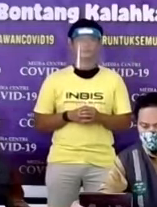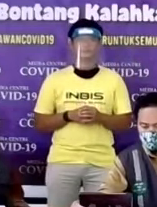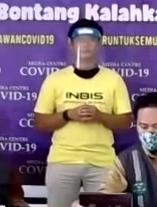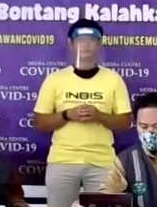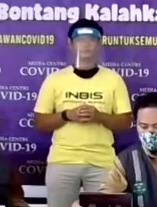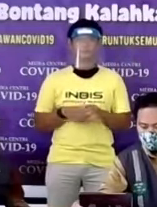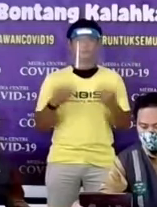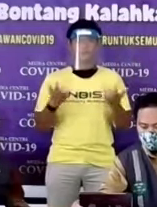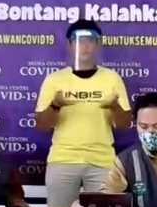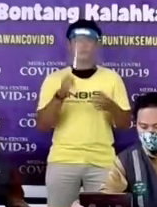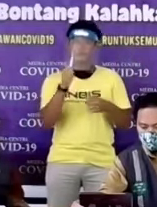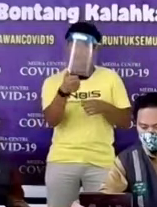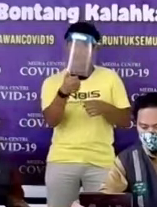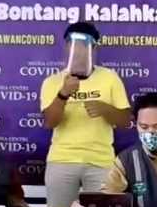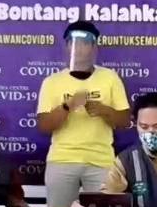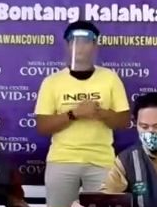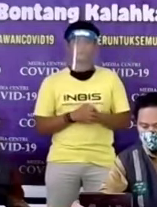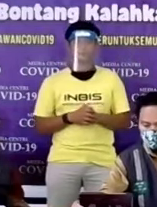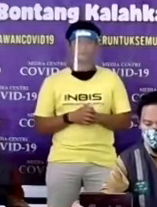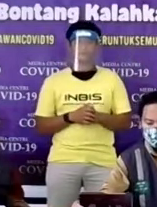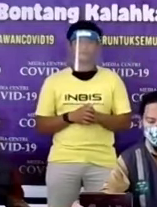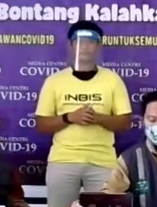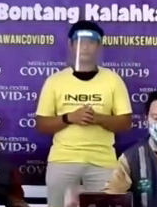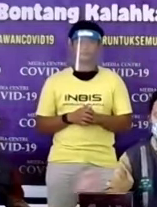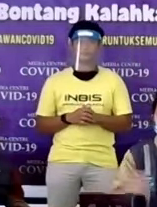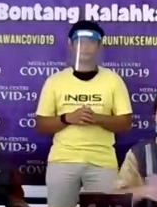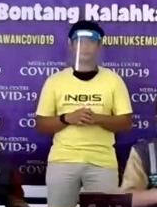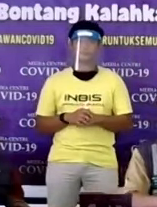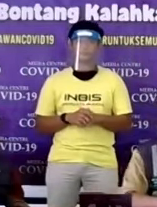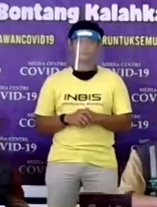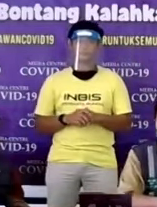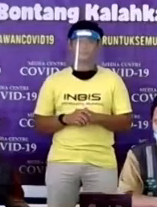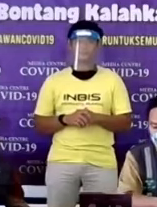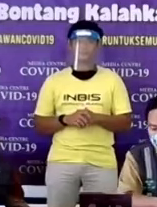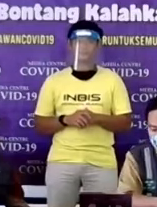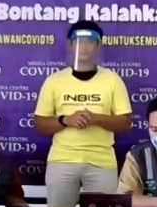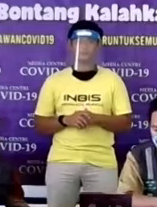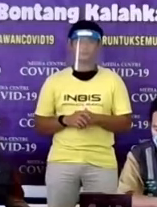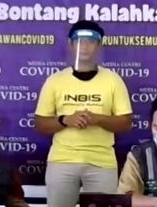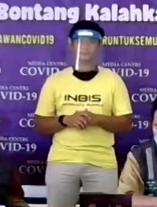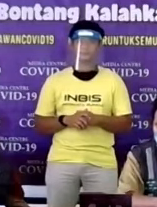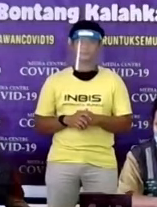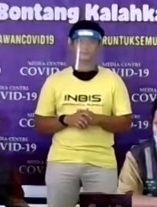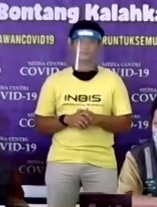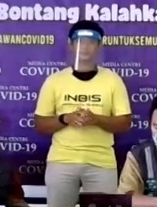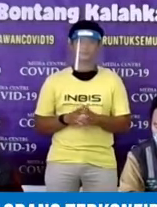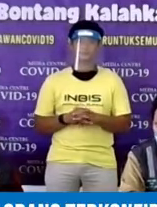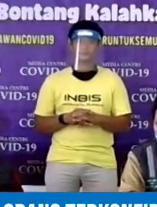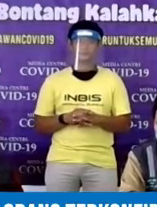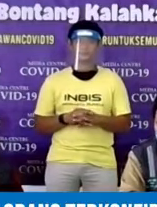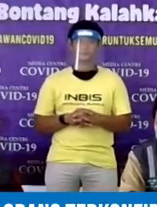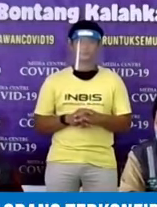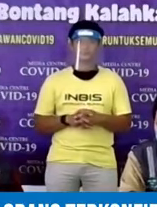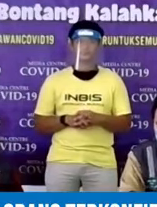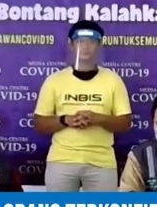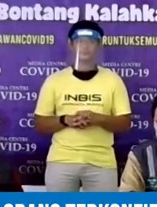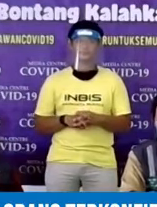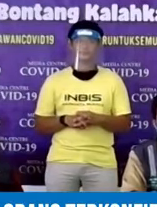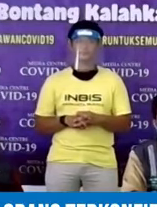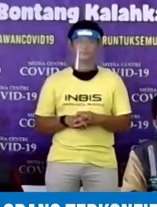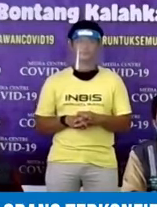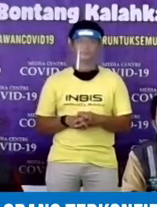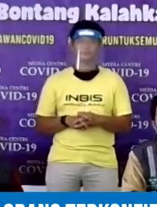post ya bu assalamualaikum warahmatullah wabarakatuh waalaikumsalam warahmatullah wabarakatuh rumahmu